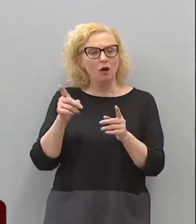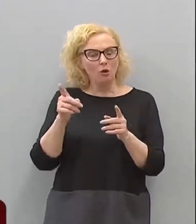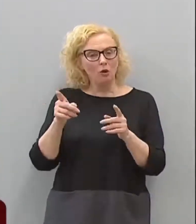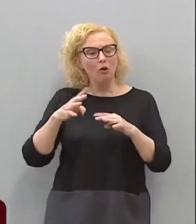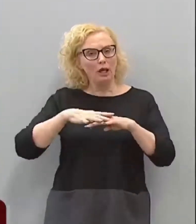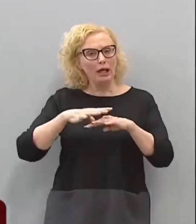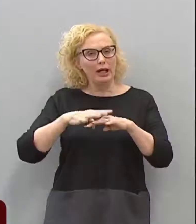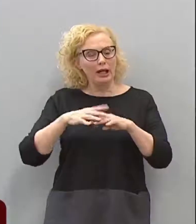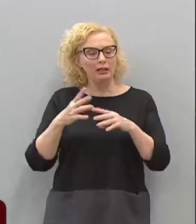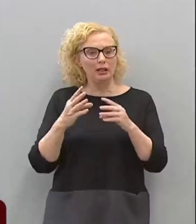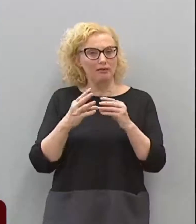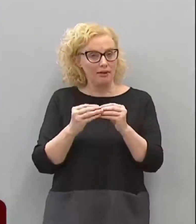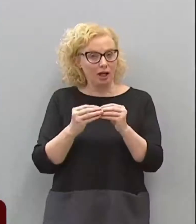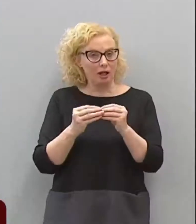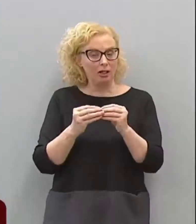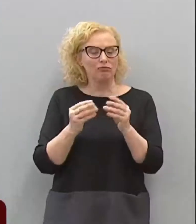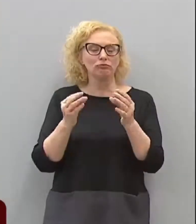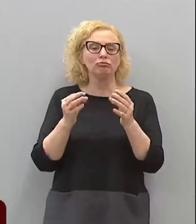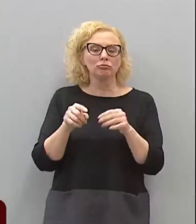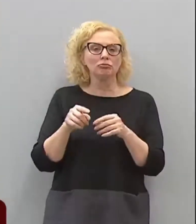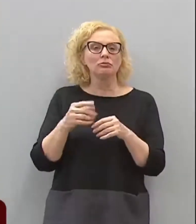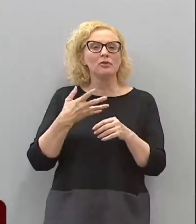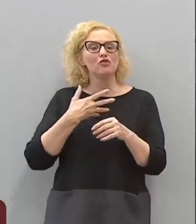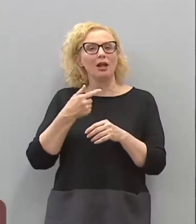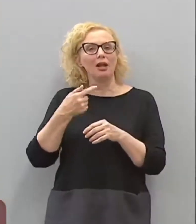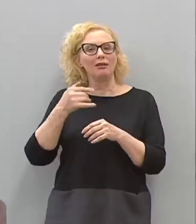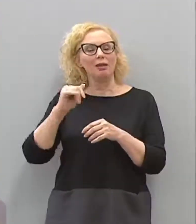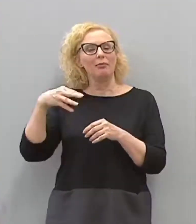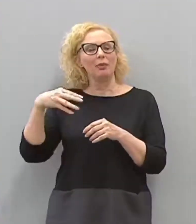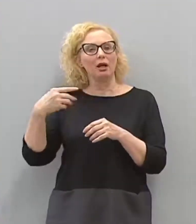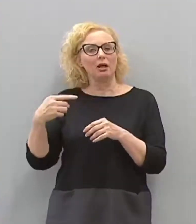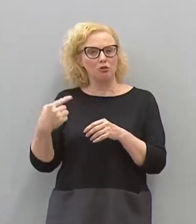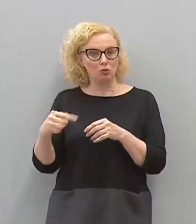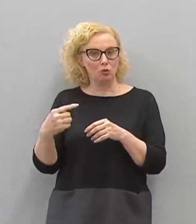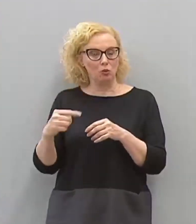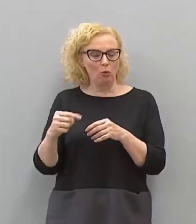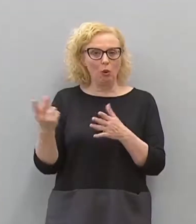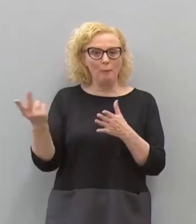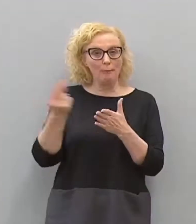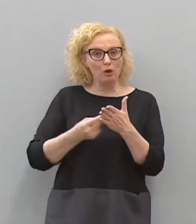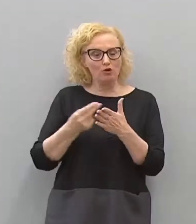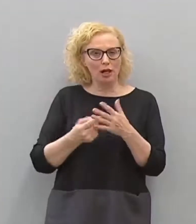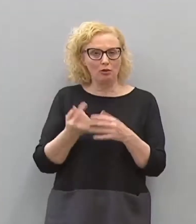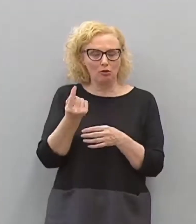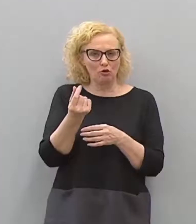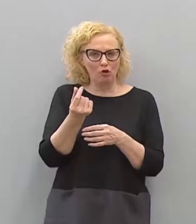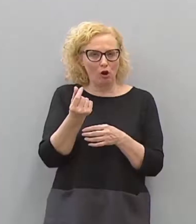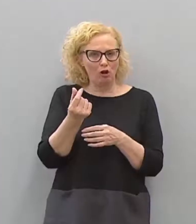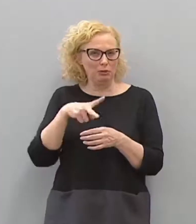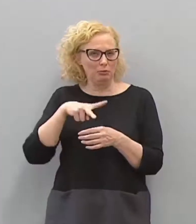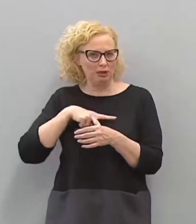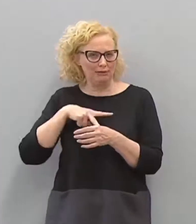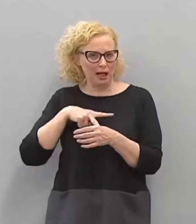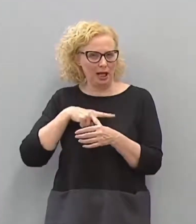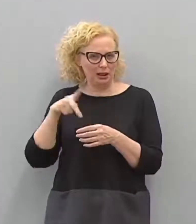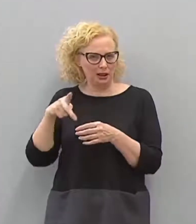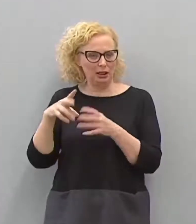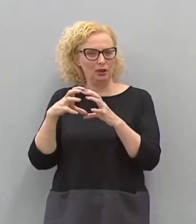c'è il progetto di team sul che un progetto che viene fatto autonomamente con soldi privati da parte della